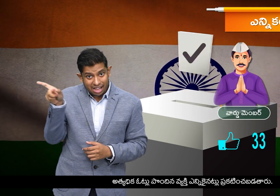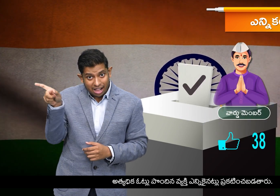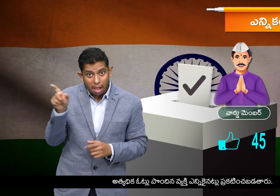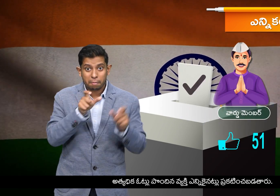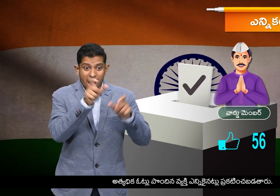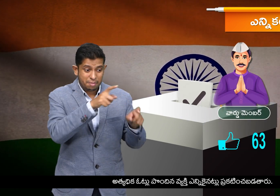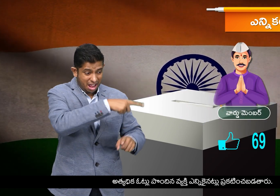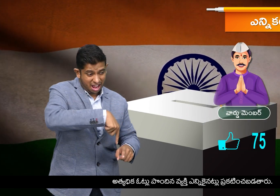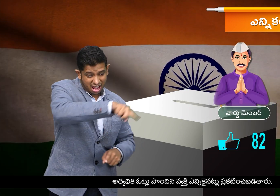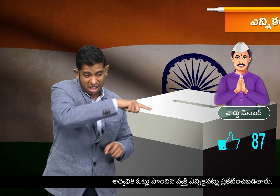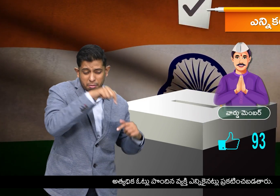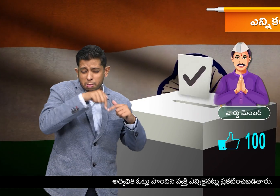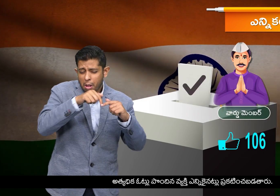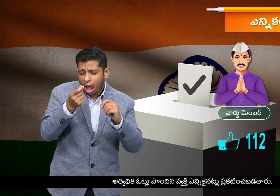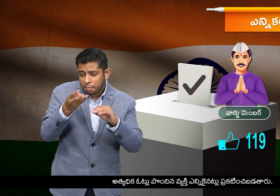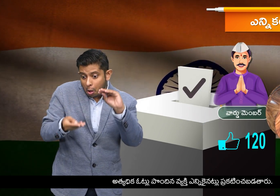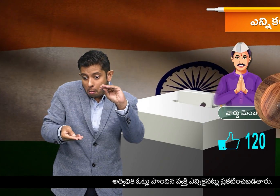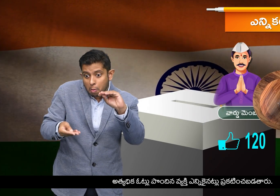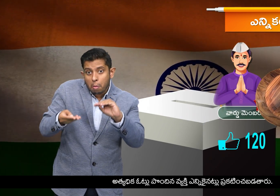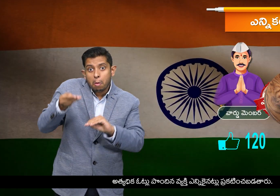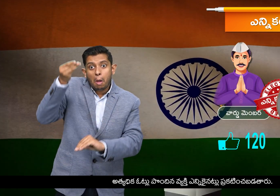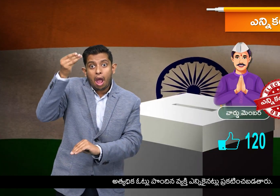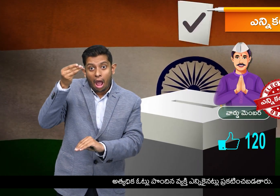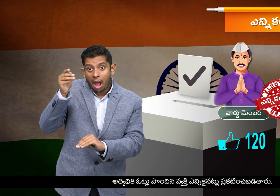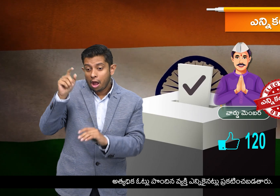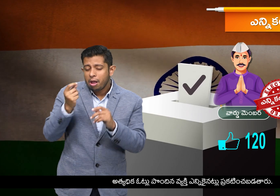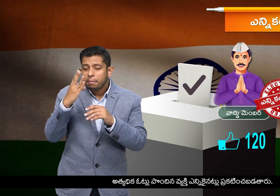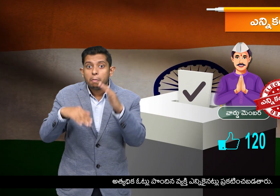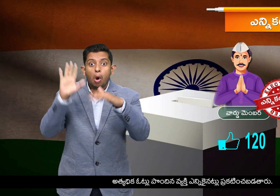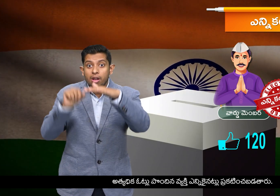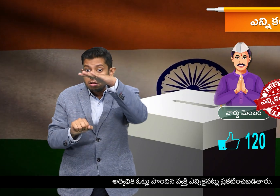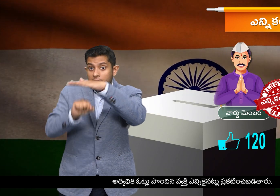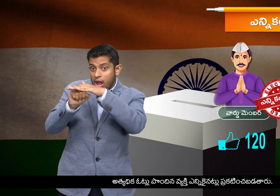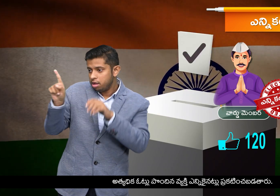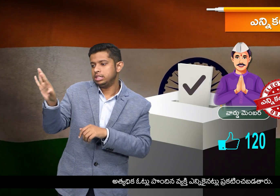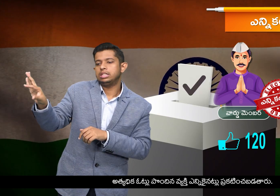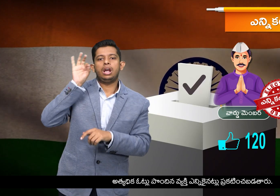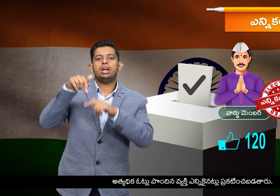అత్యధిక ఓట్లు పొందిన వ్యక్తి ఎన్నికైనట్లు ప్రకటించబడతారు.